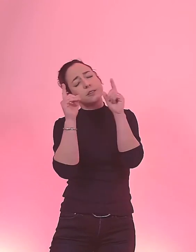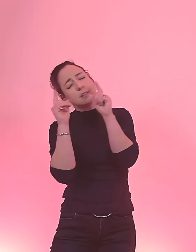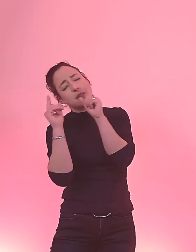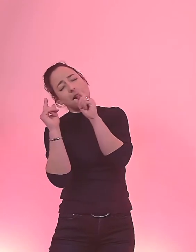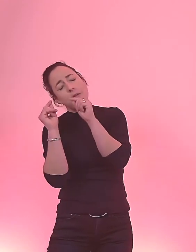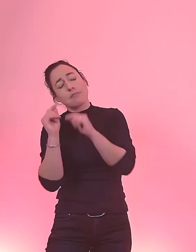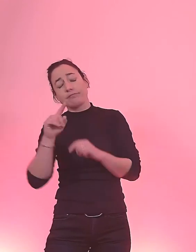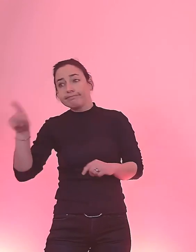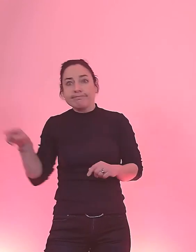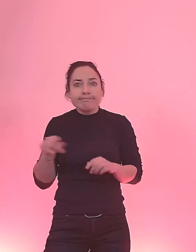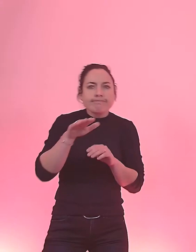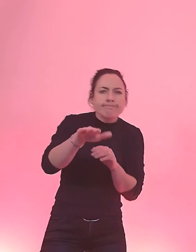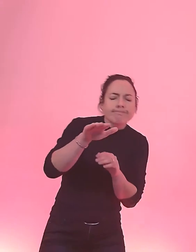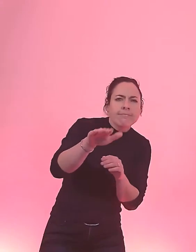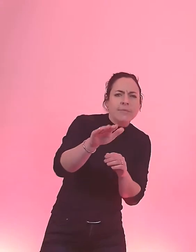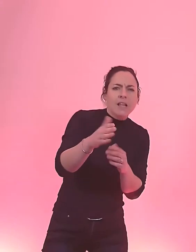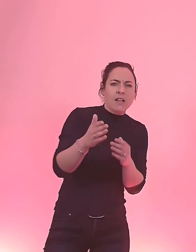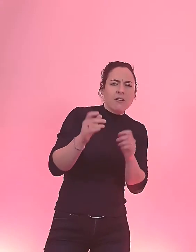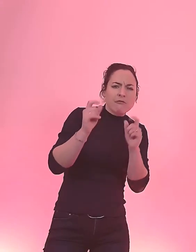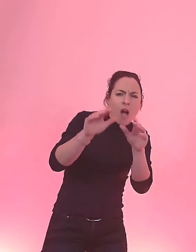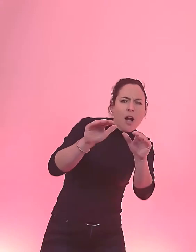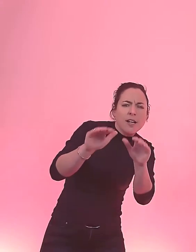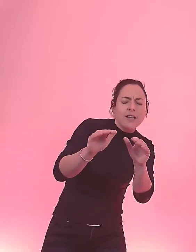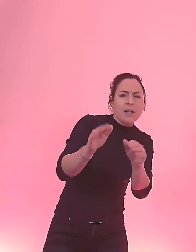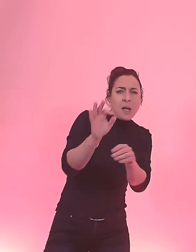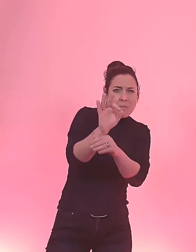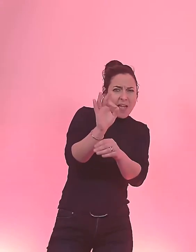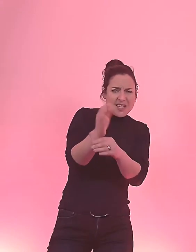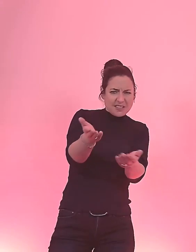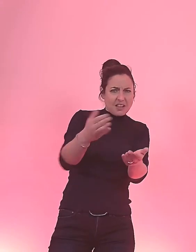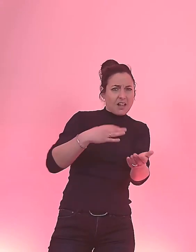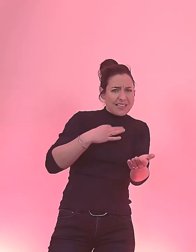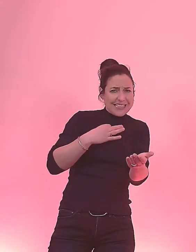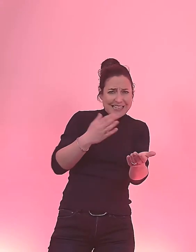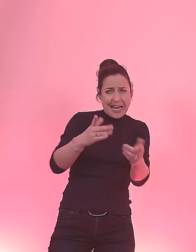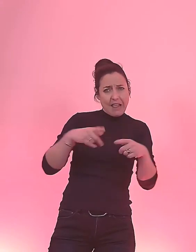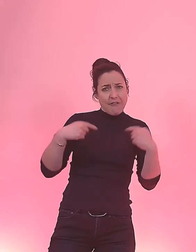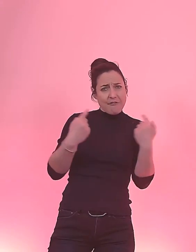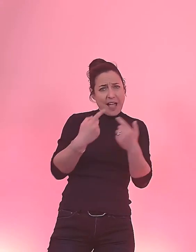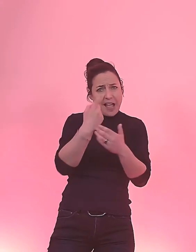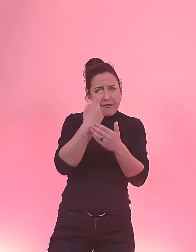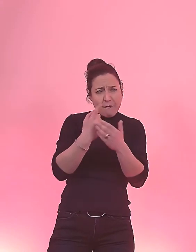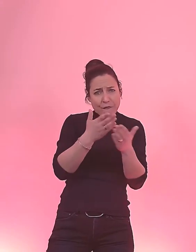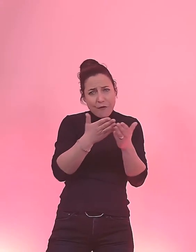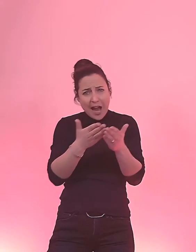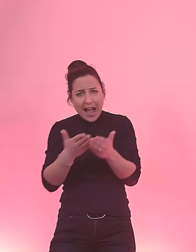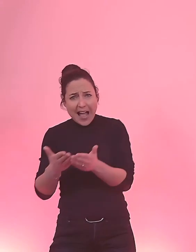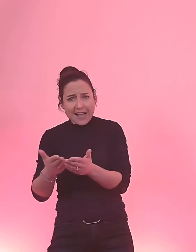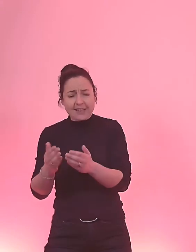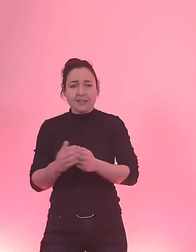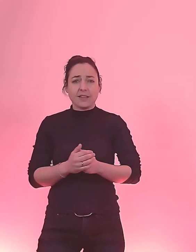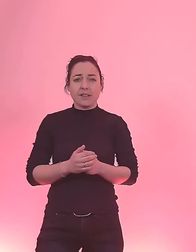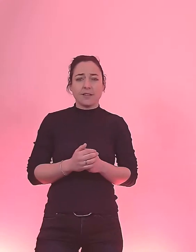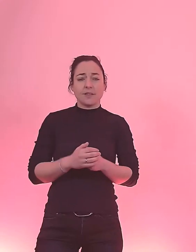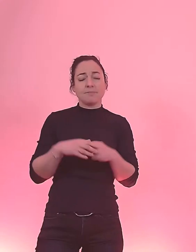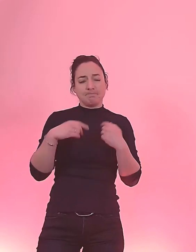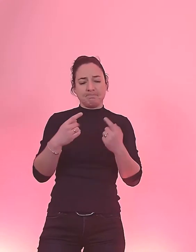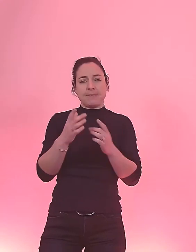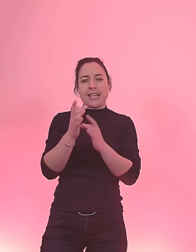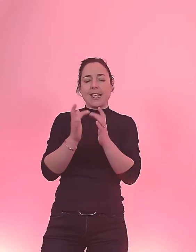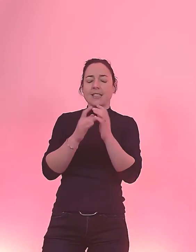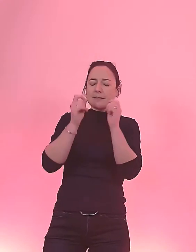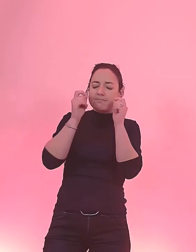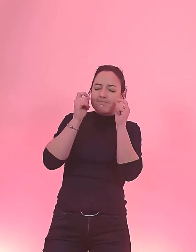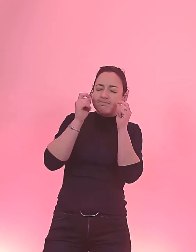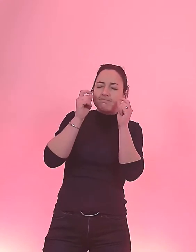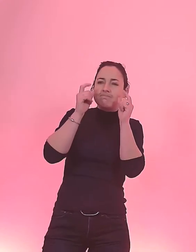meester kan het u niet schelen dat we vergaan toen hij wakker geworden was sprak hij